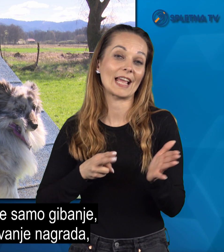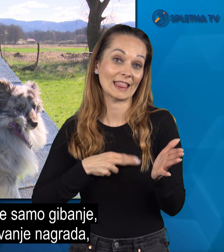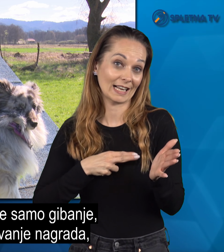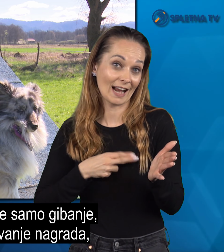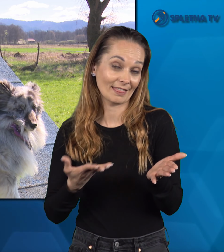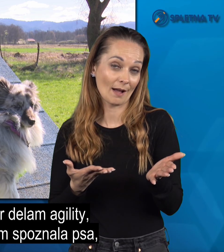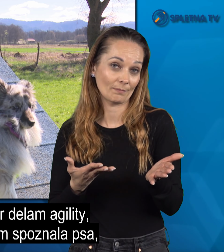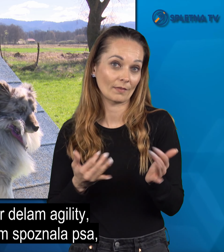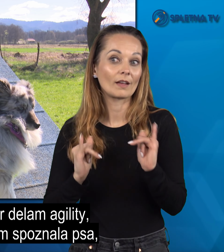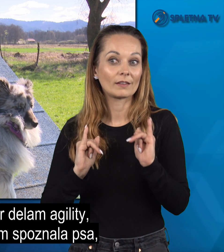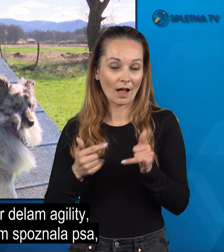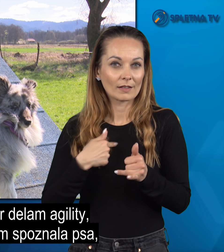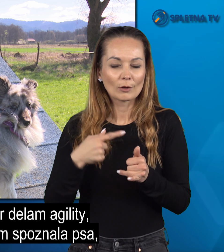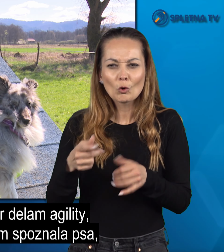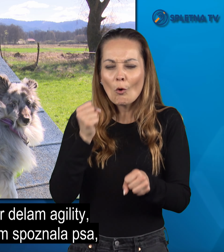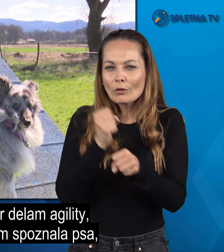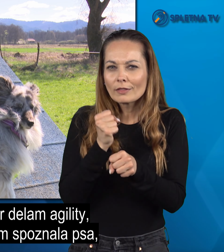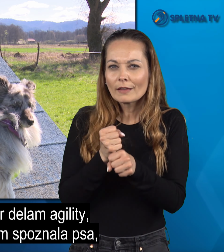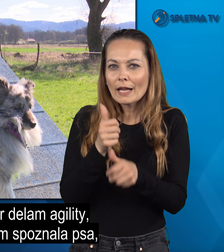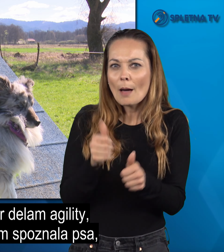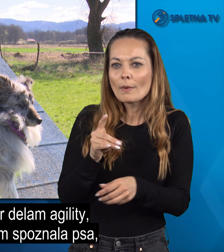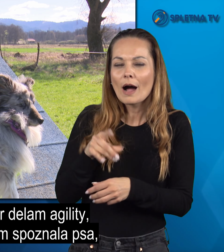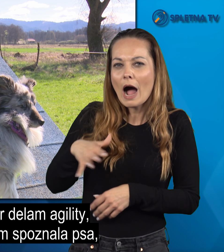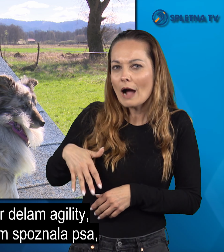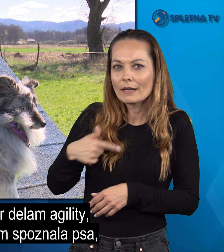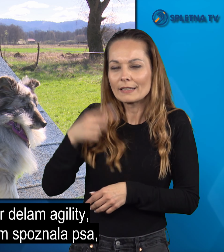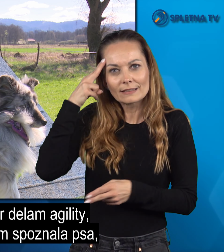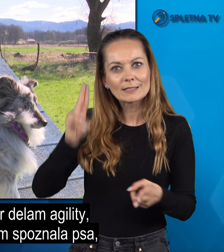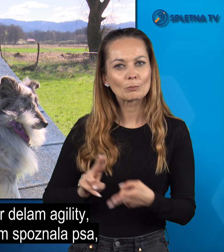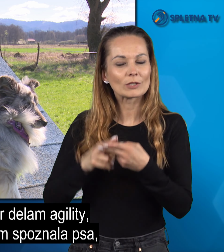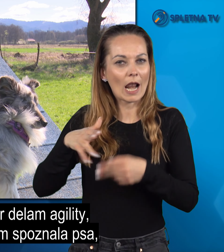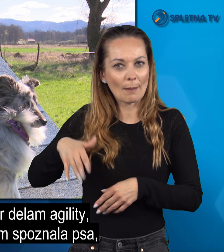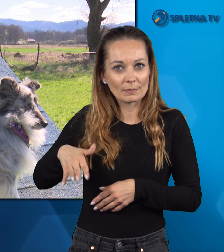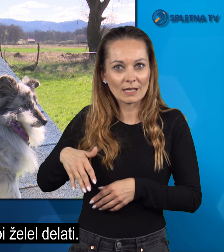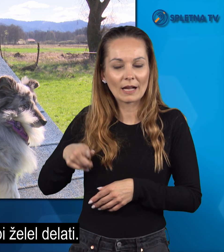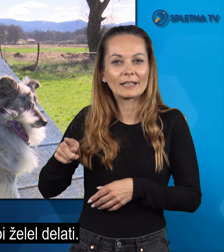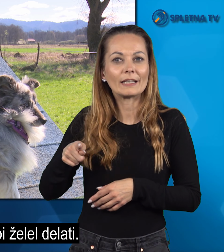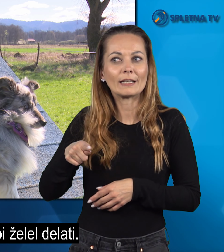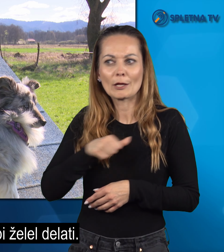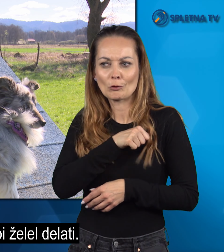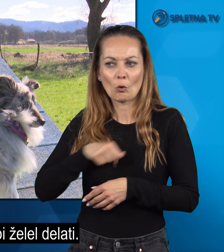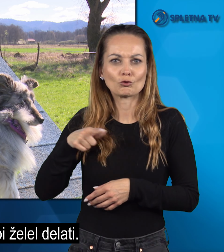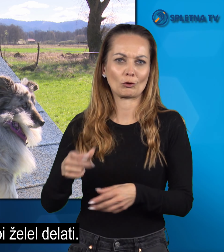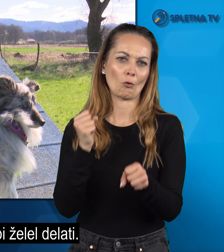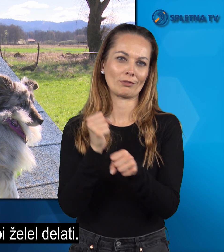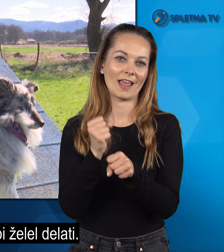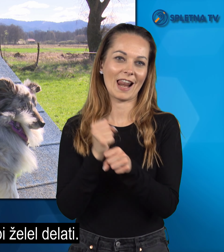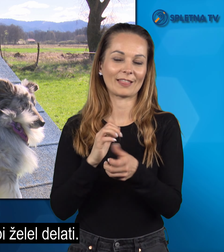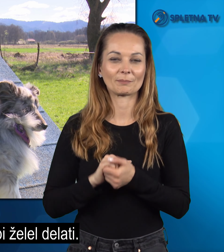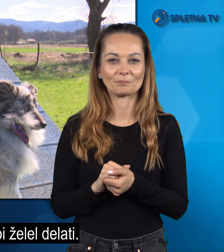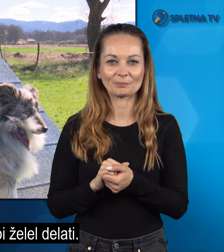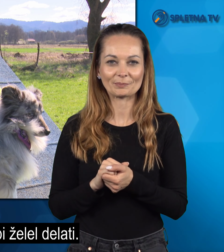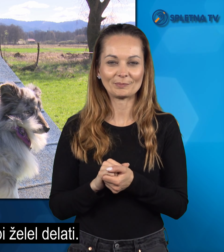sodelovanje nagrada. Tako da jaz, odkar delam agility, praktično nisem spoznala psa, ki tega ne bi